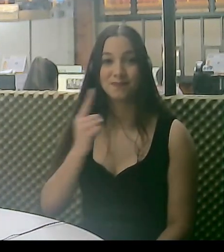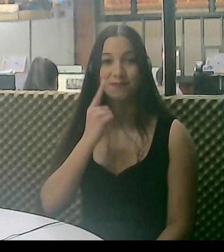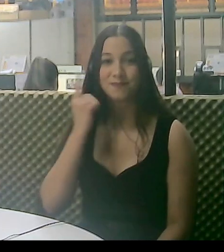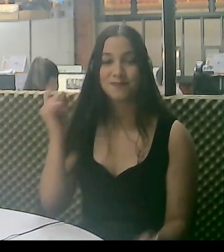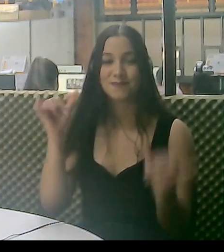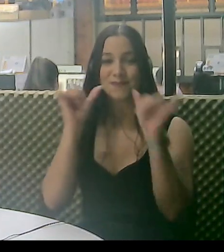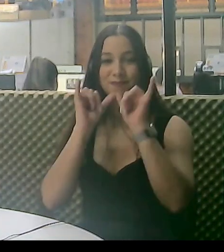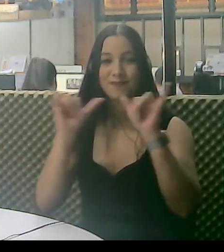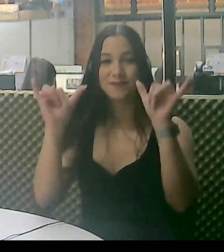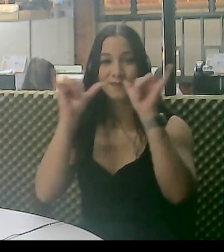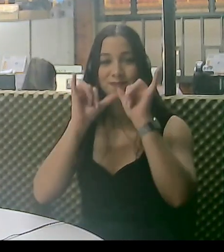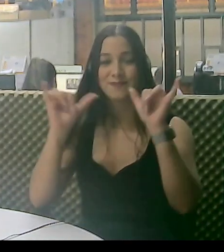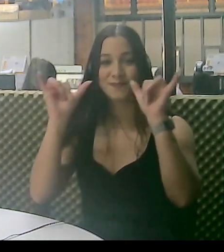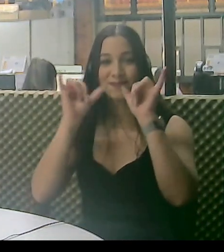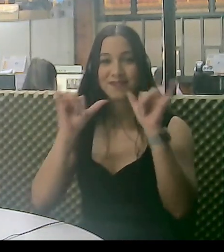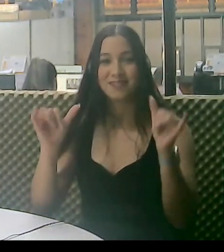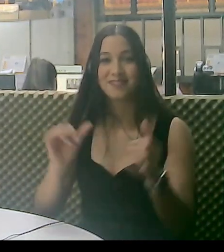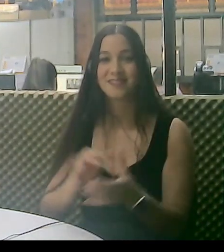Giro de